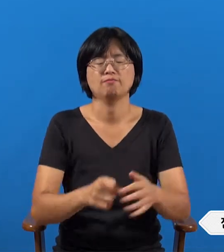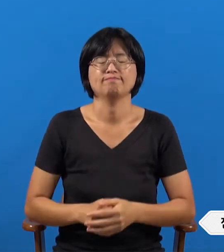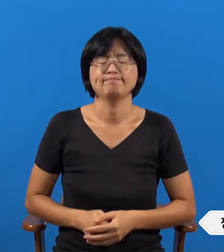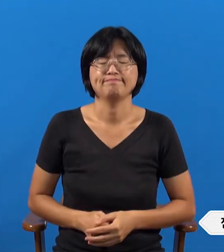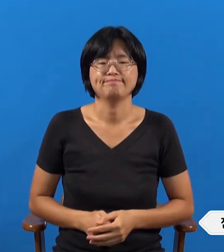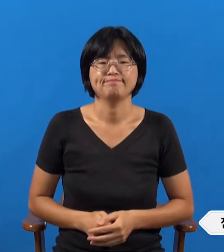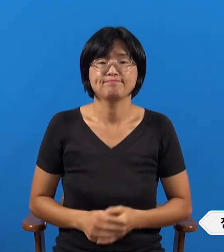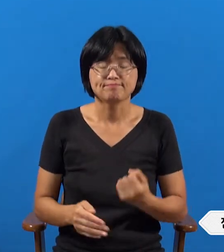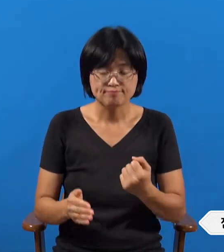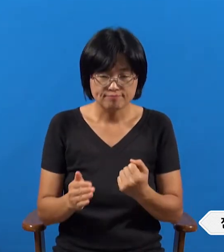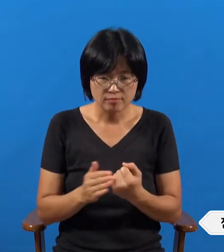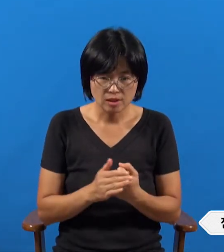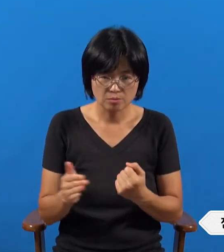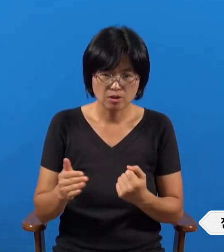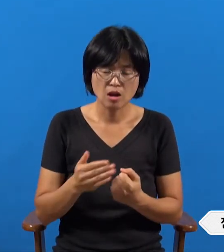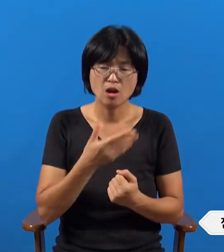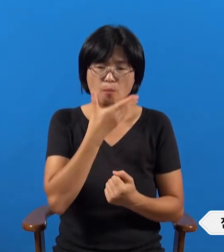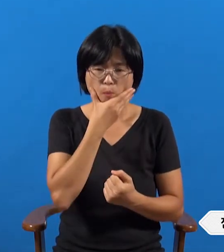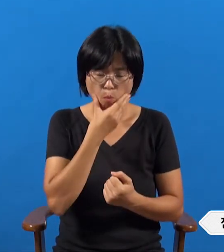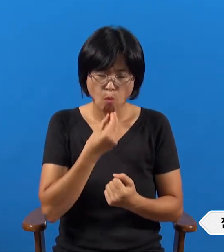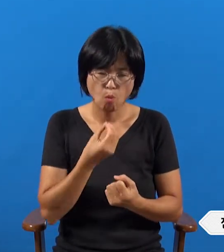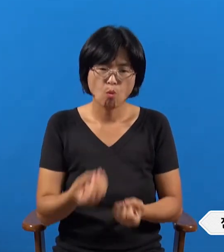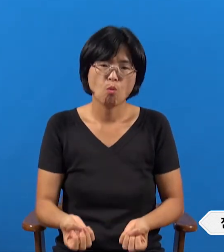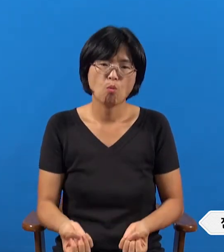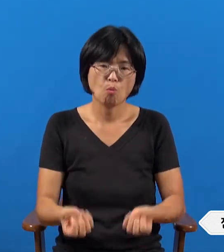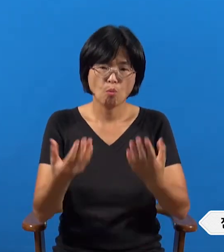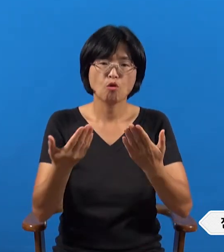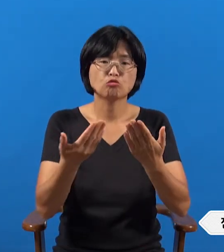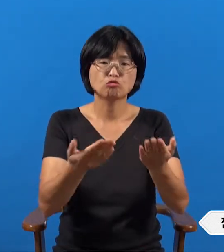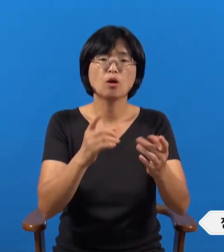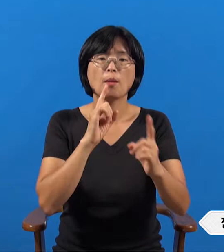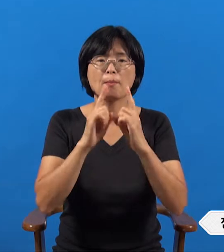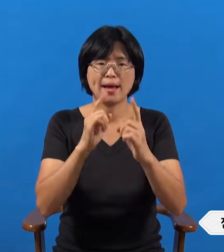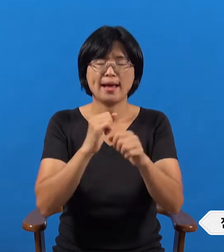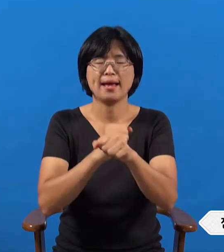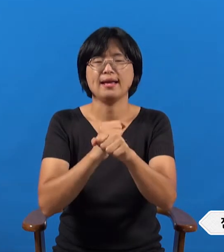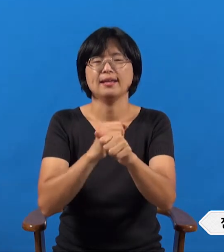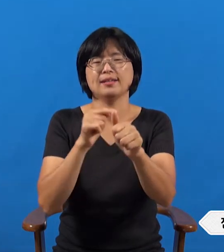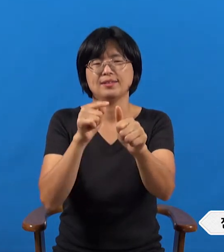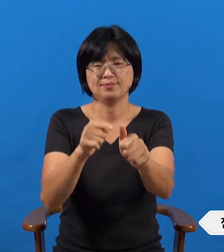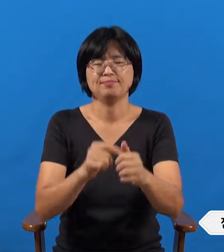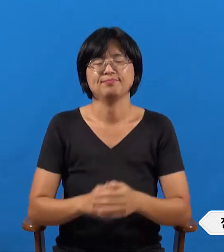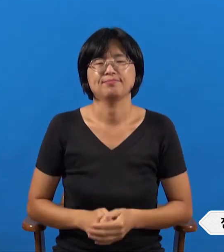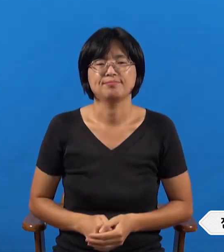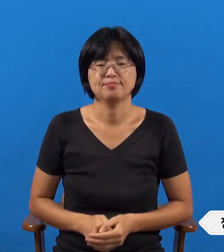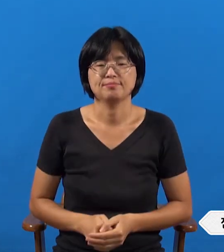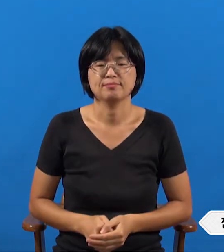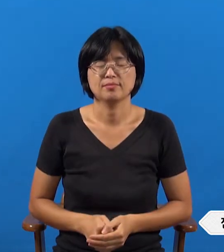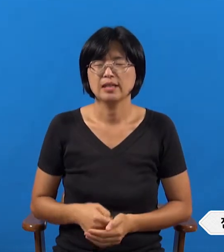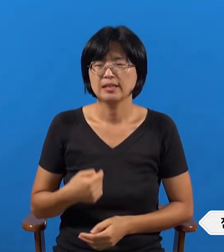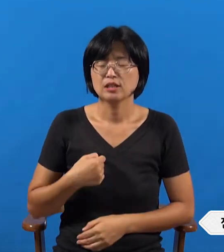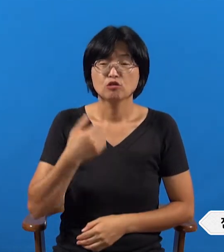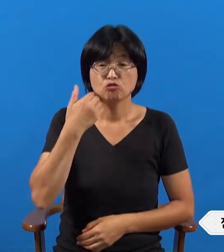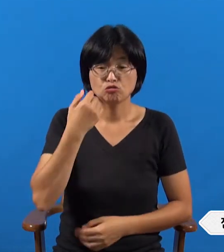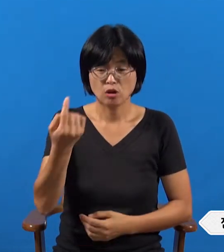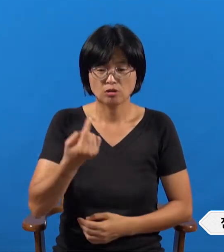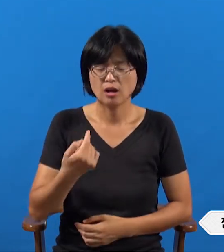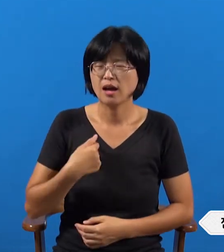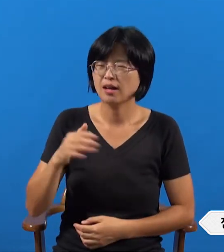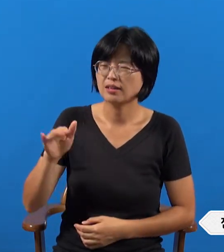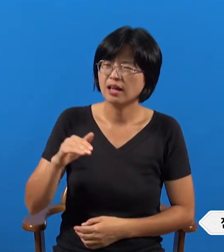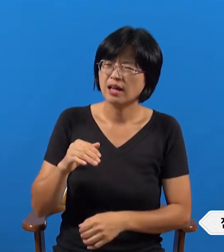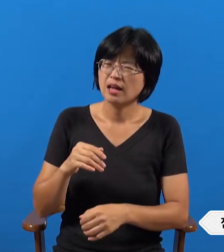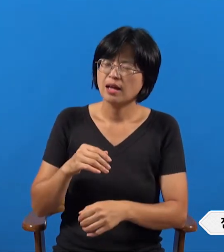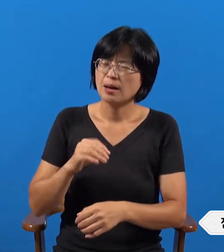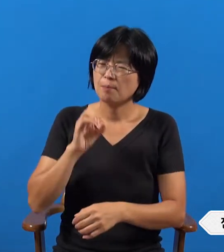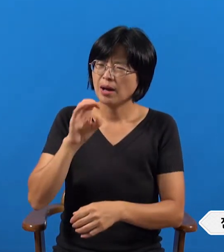오늘 성경은 말씀합니다. 축복하는 말을 하라. 어떤 분들은 와서 이렇게 얘기합니다. 제가 이런 말 해도 될지